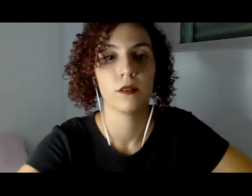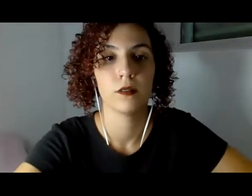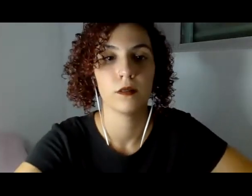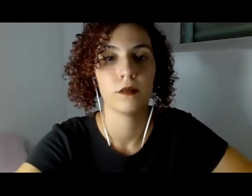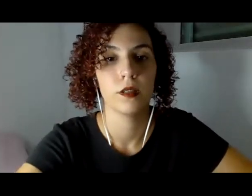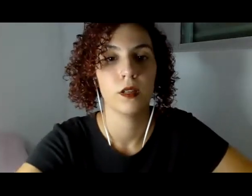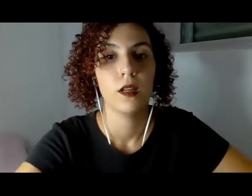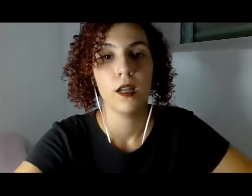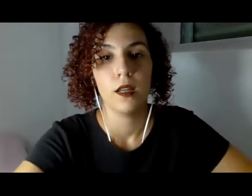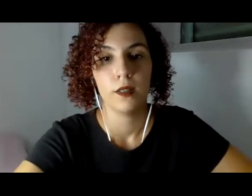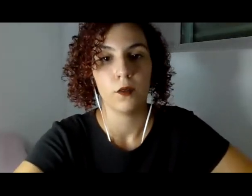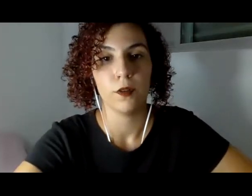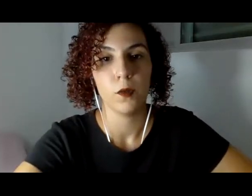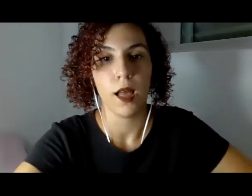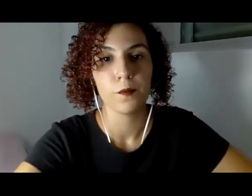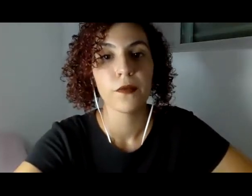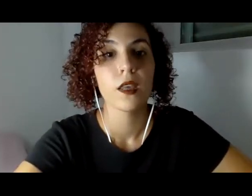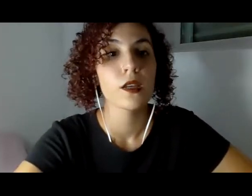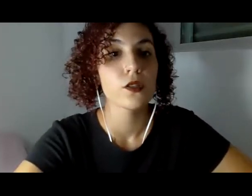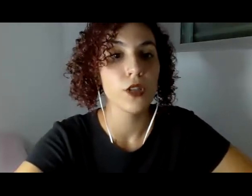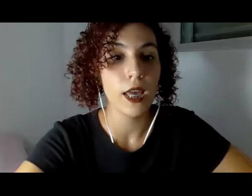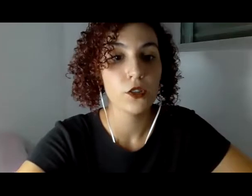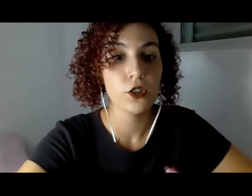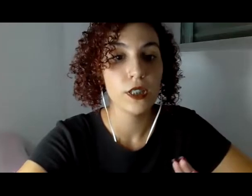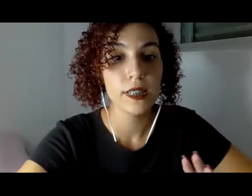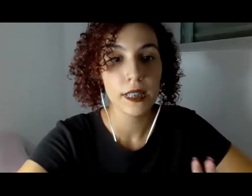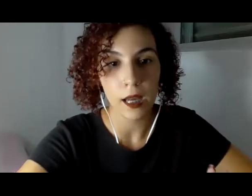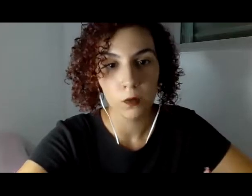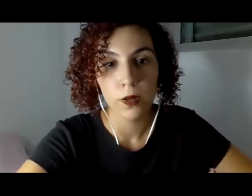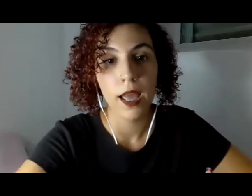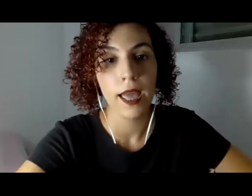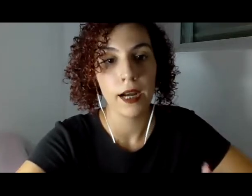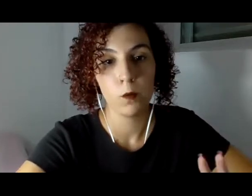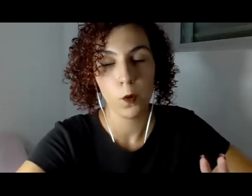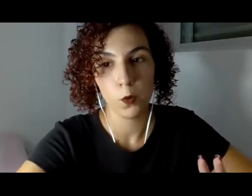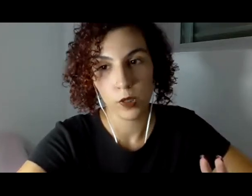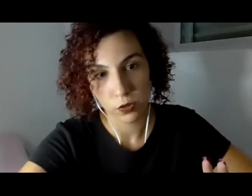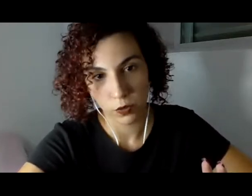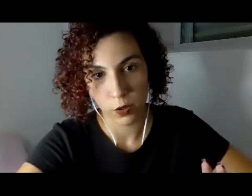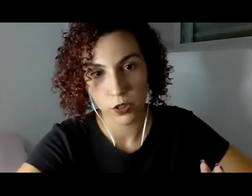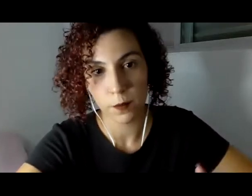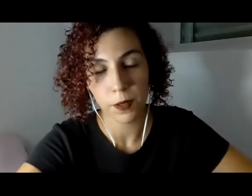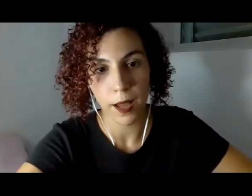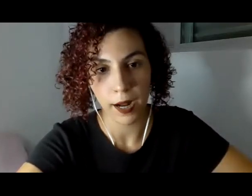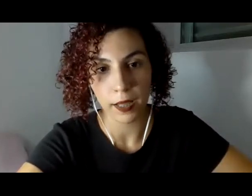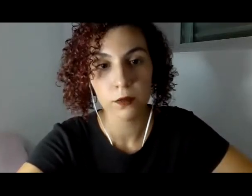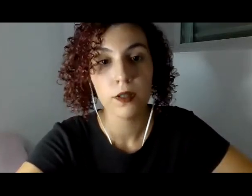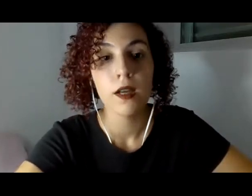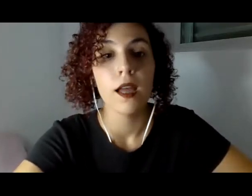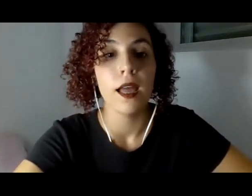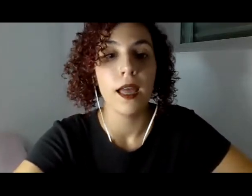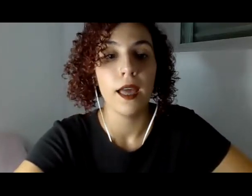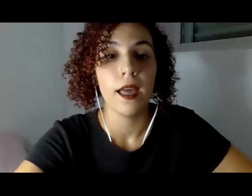Então, vamos lá. Gente, de sinal era um pouco isso que eu tinha